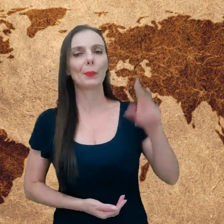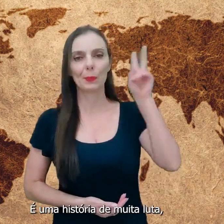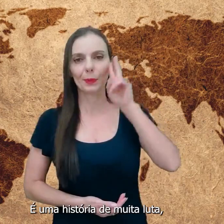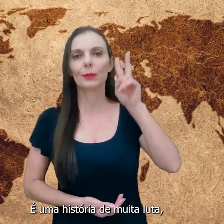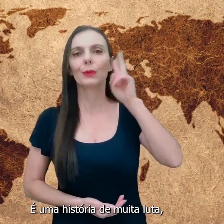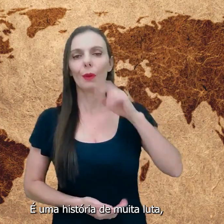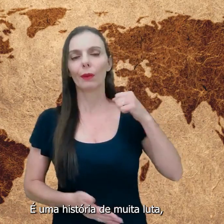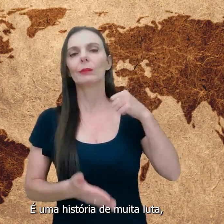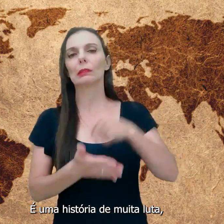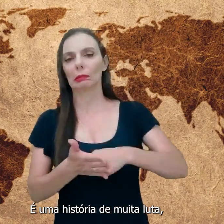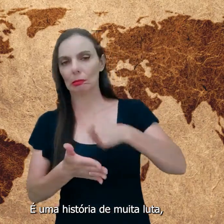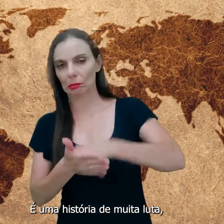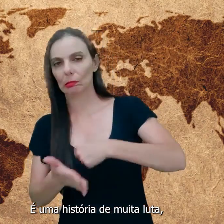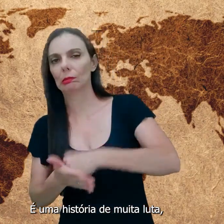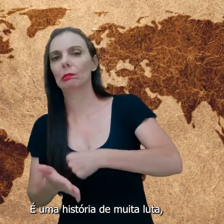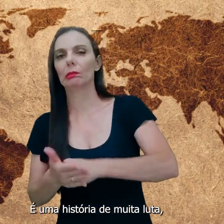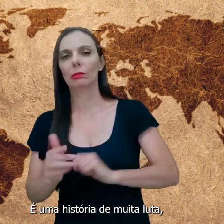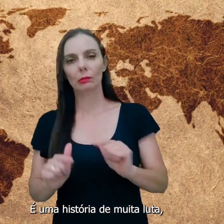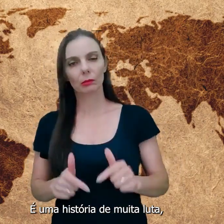É uma história de muita luta.